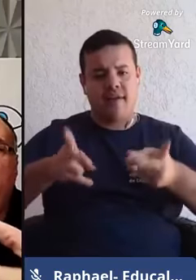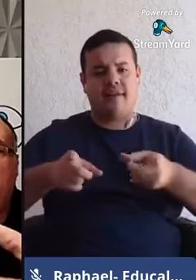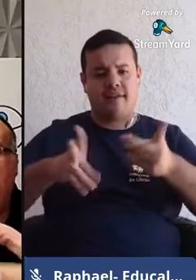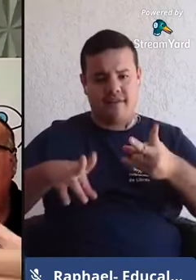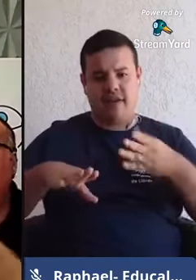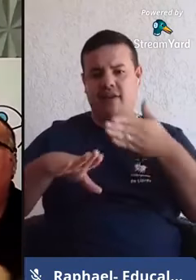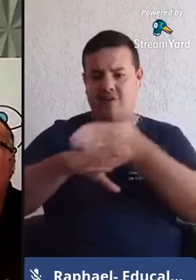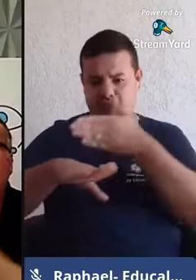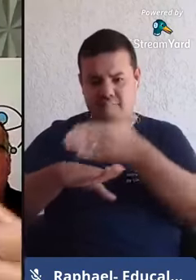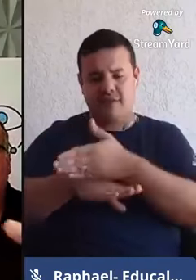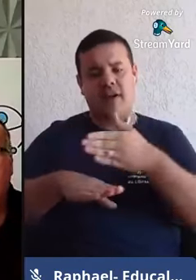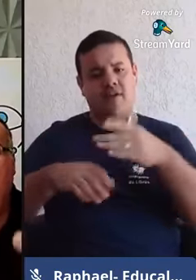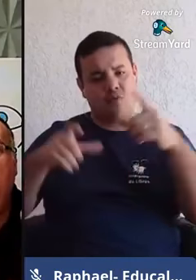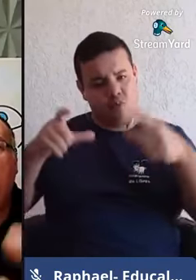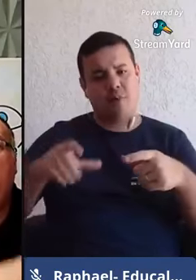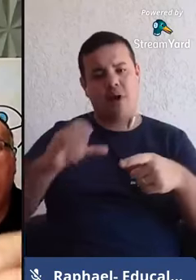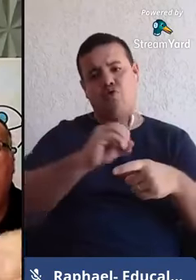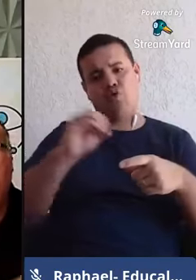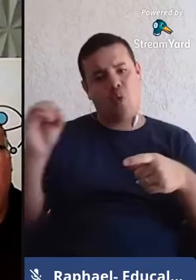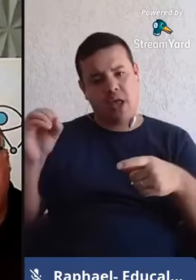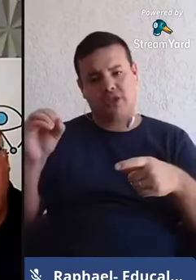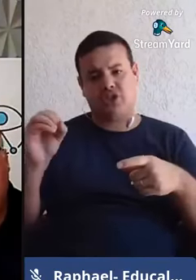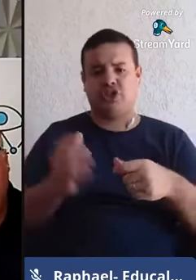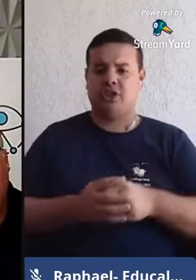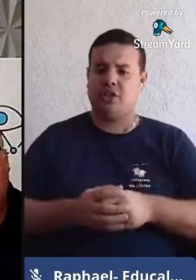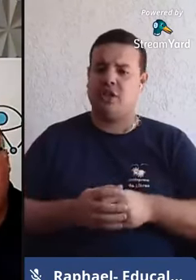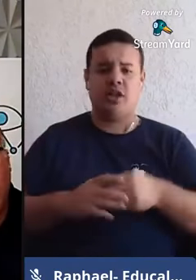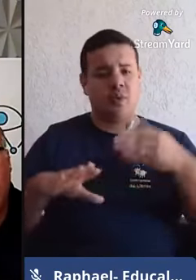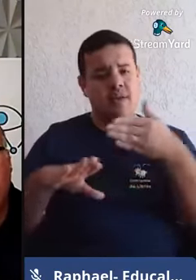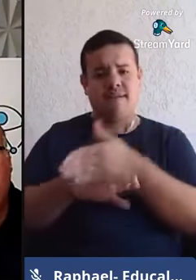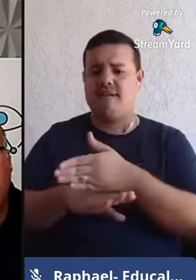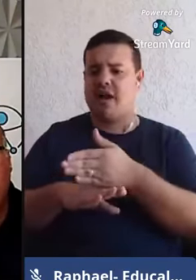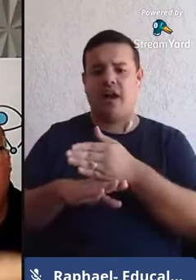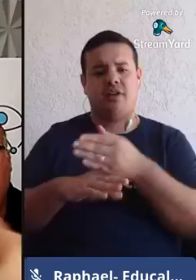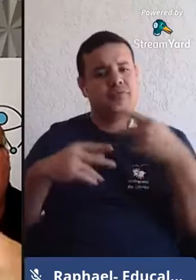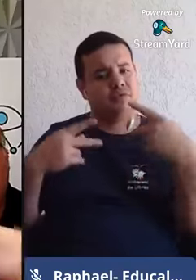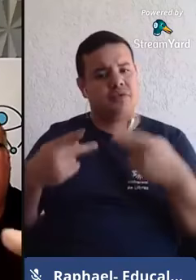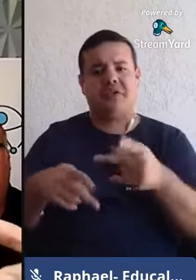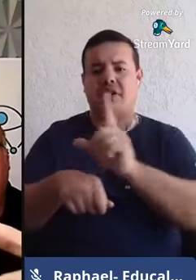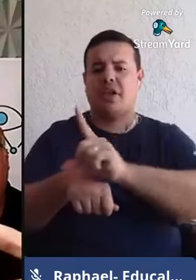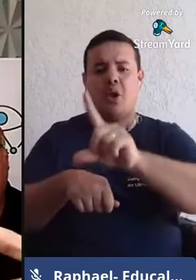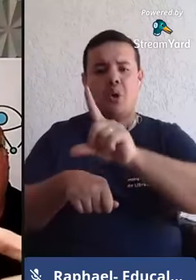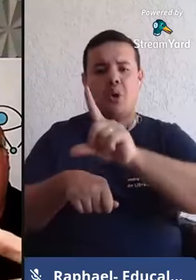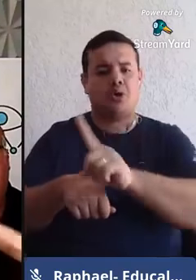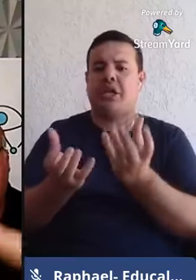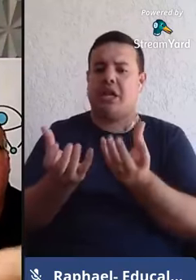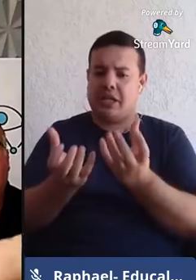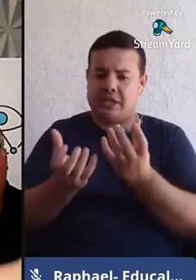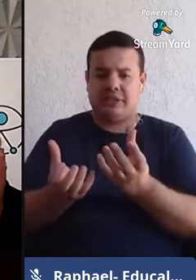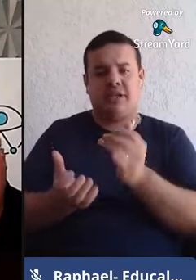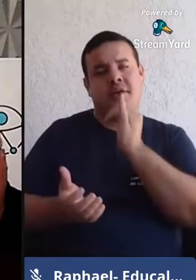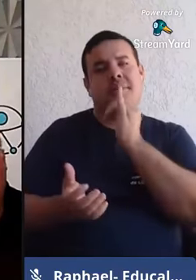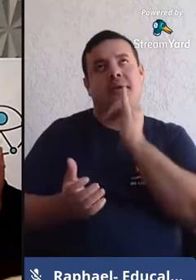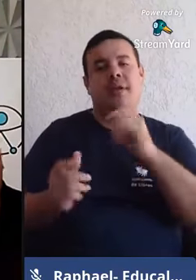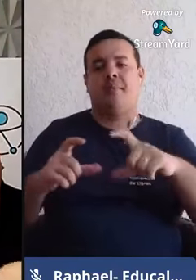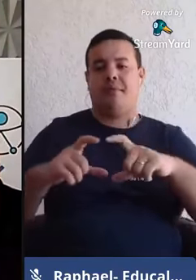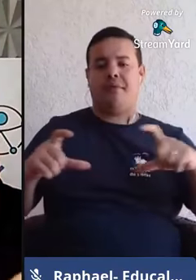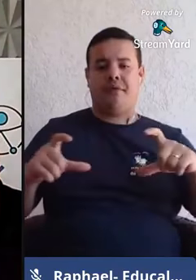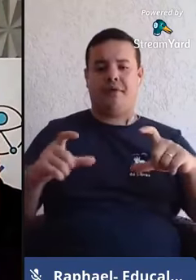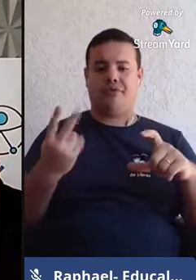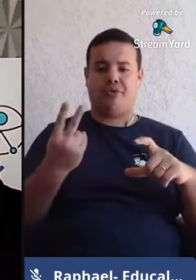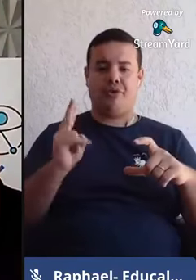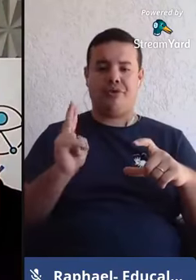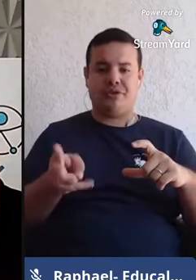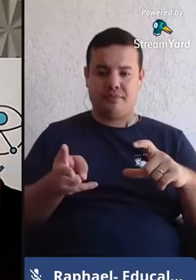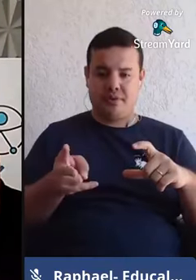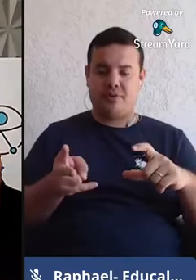da Zona Oeste. Ele vai aonde ele quiser, com aquele voucher, ele vai comprar um produto, o voucher é de R$ 2.000, ele chega na loja e fala, eu quero uma